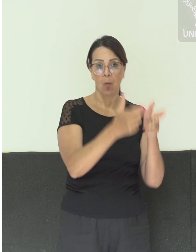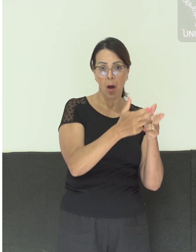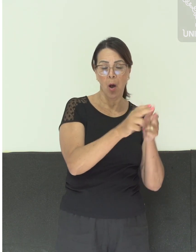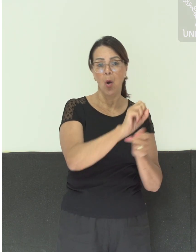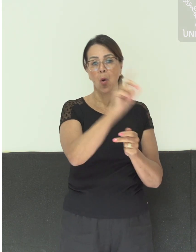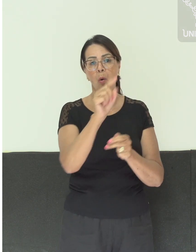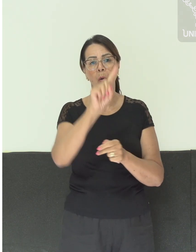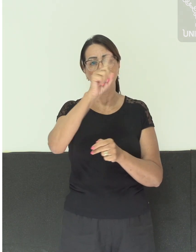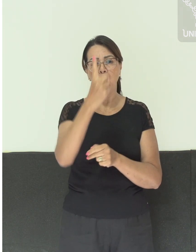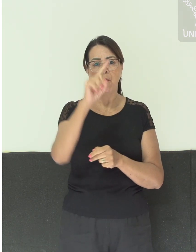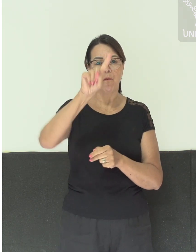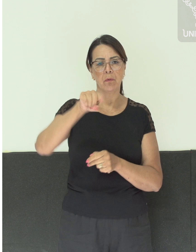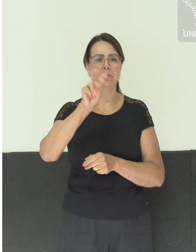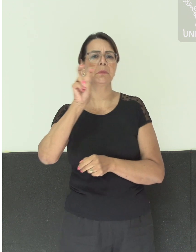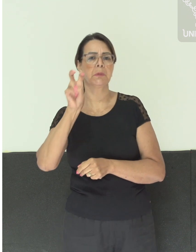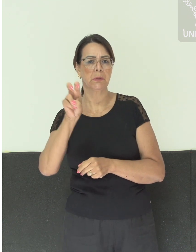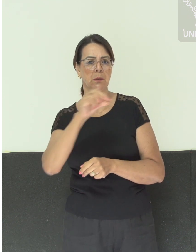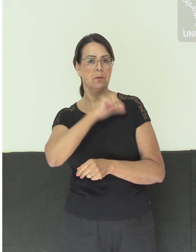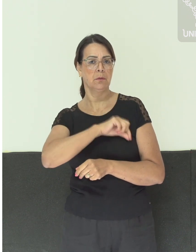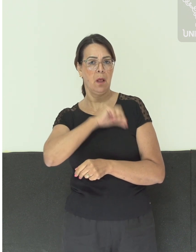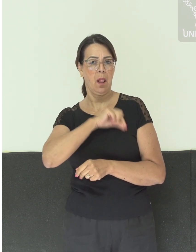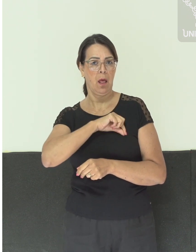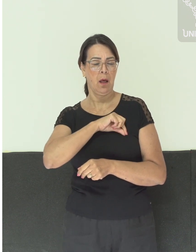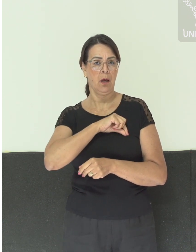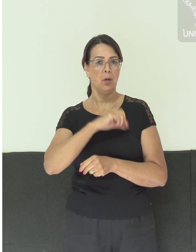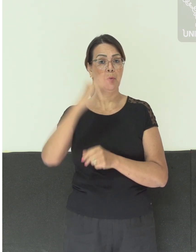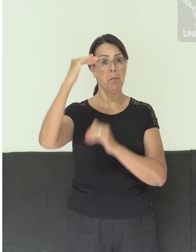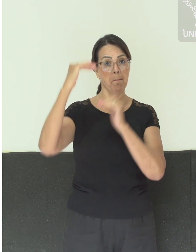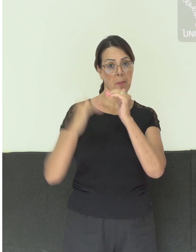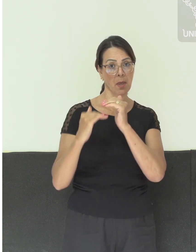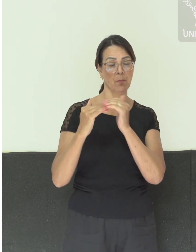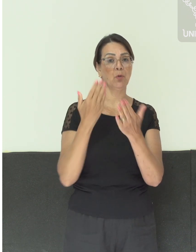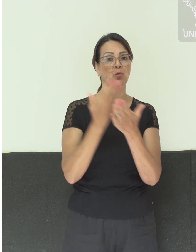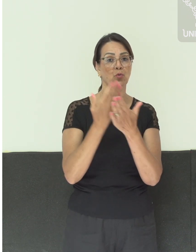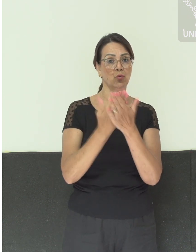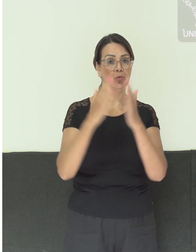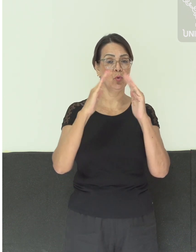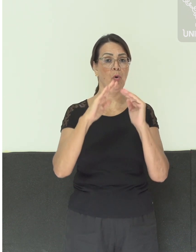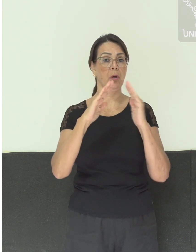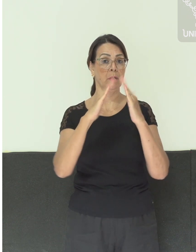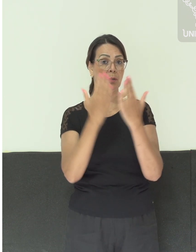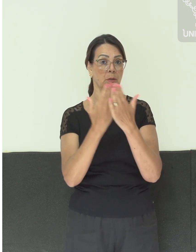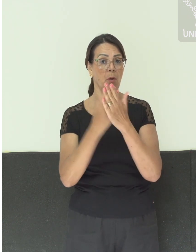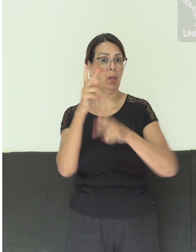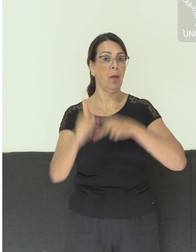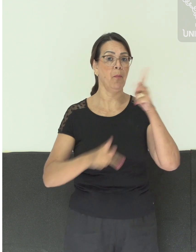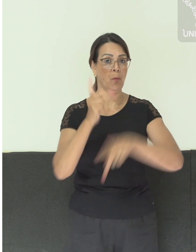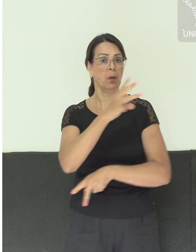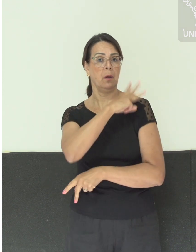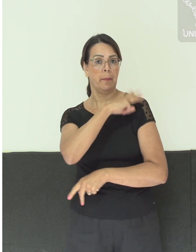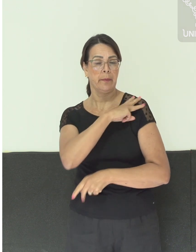a 1,5 salário mínimo que tenham cursado integralmente o ensino médio em escolas públicas.